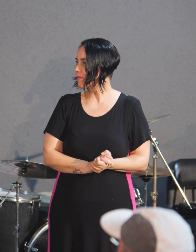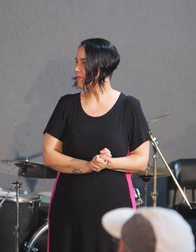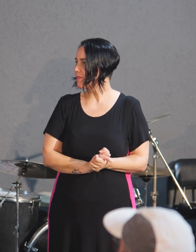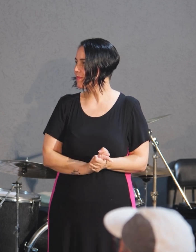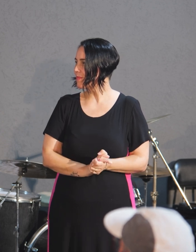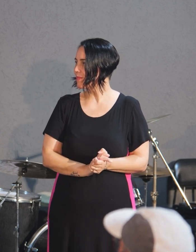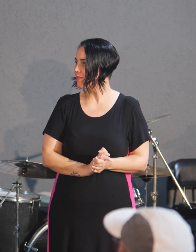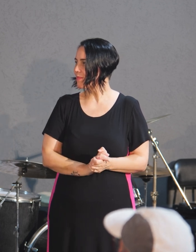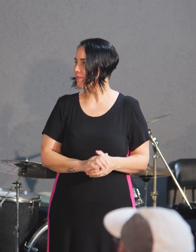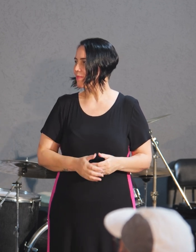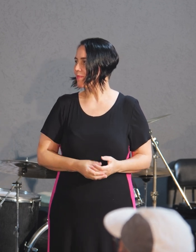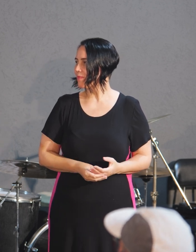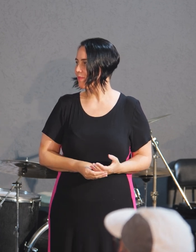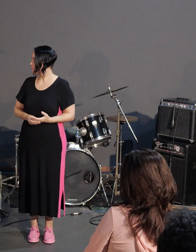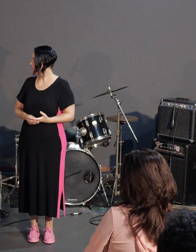com as bateras.